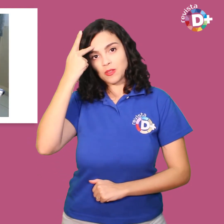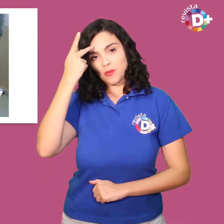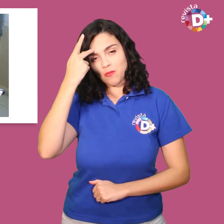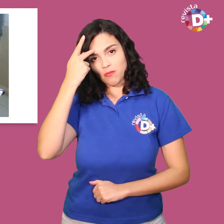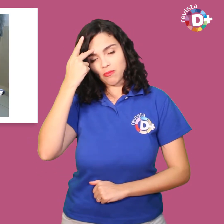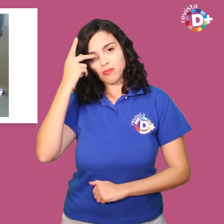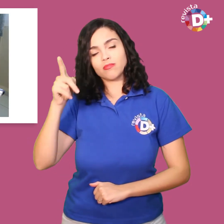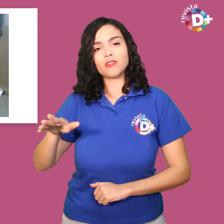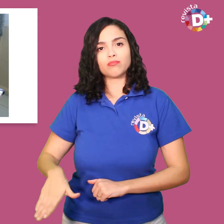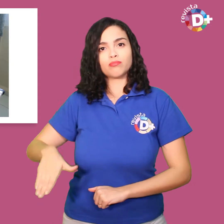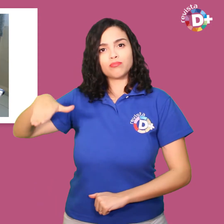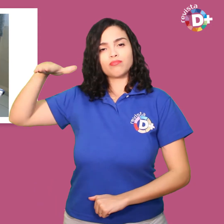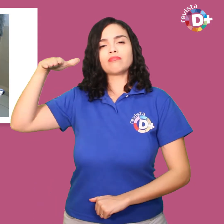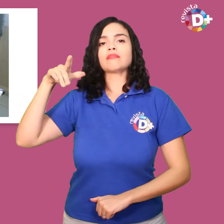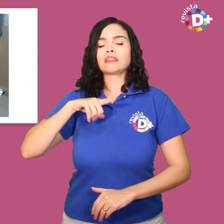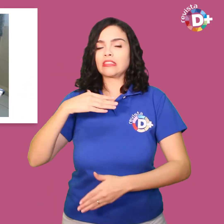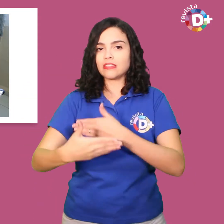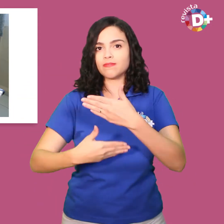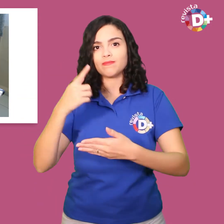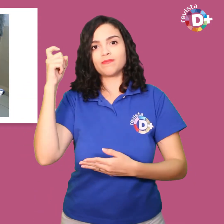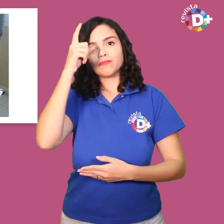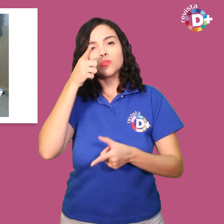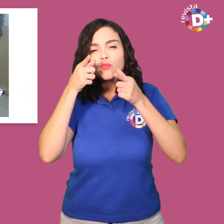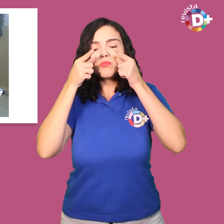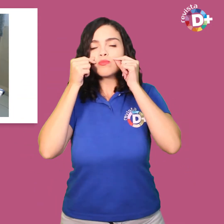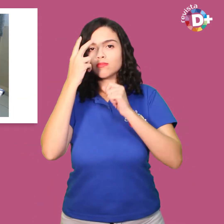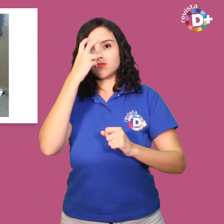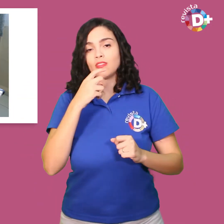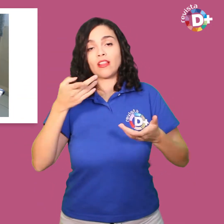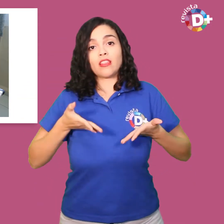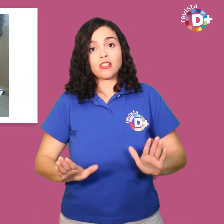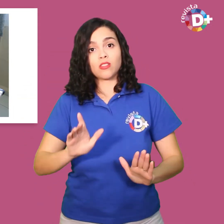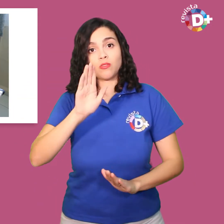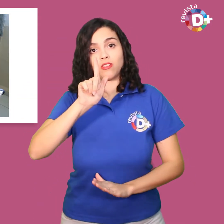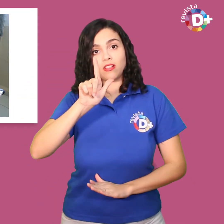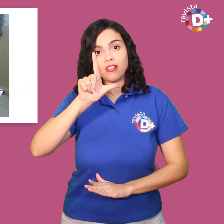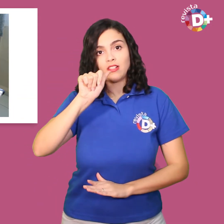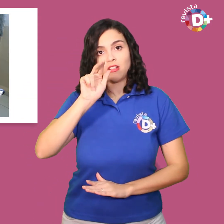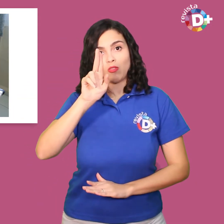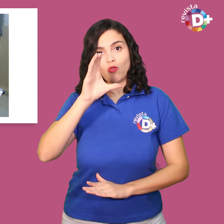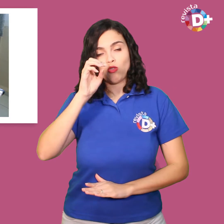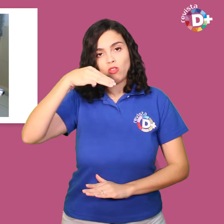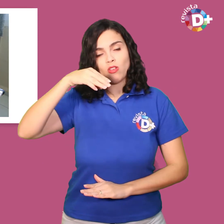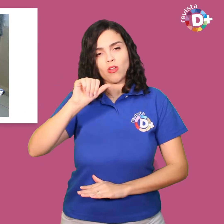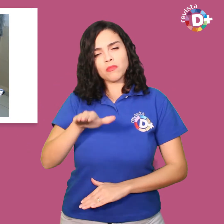da baixa visão até a cegueira. Nasci com glaucoma congênito. Desde cedo fui bastante estimulada a construir